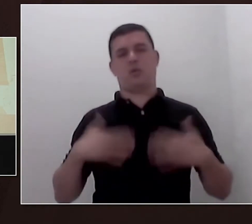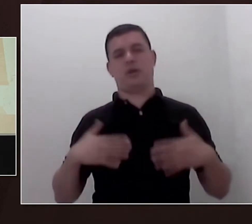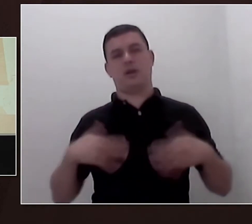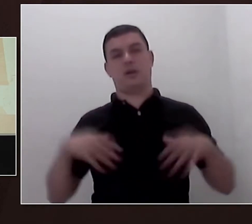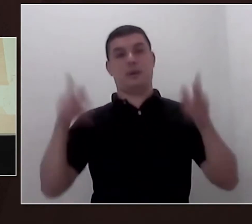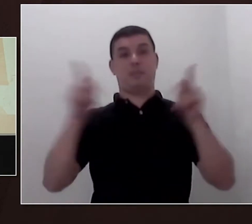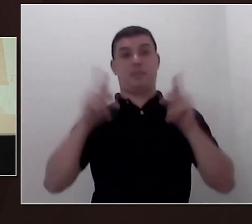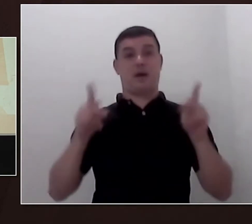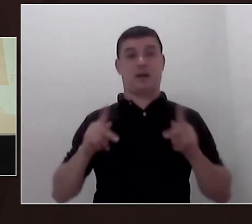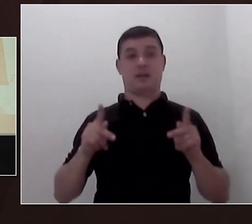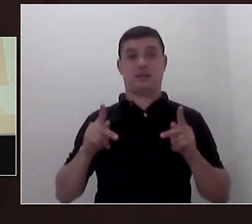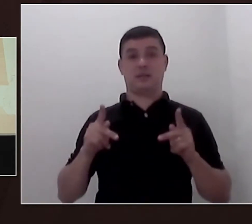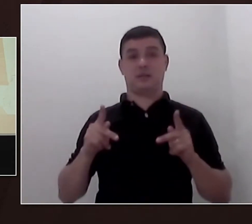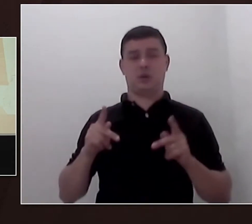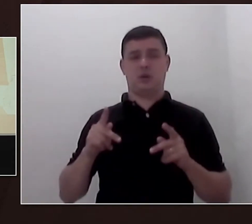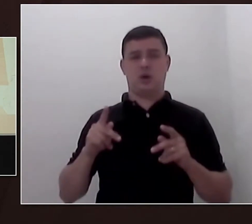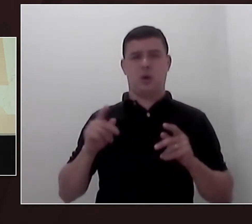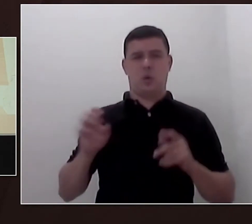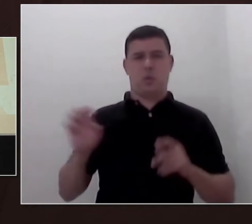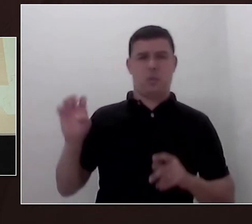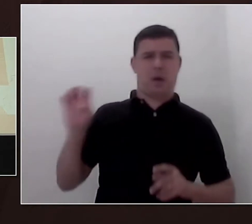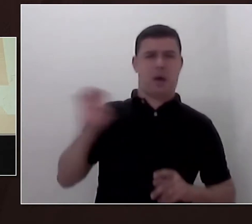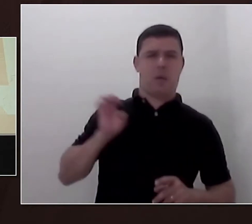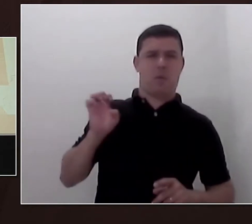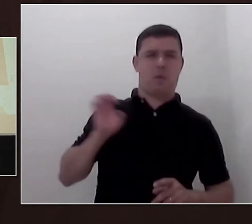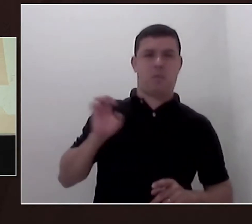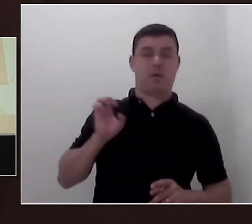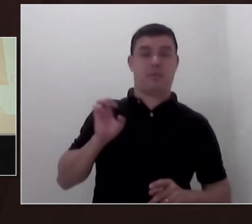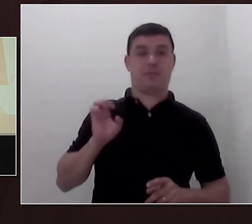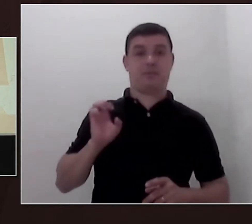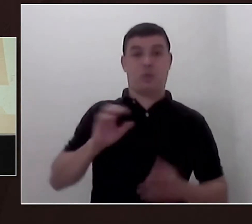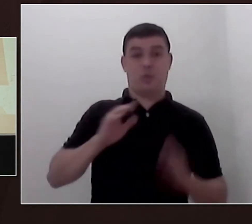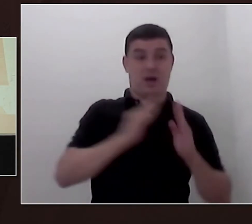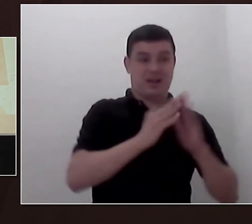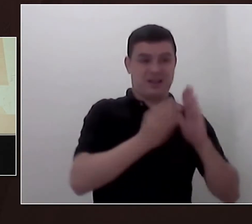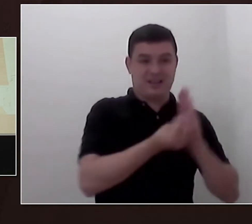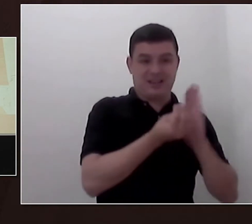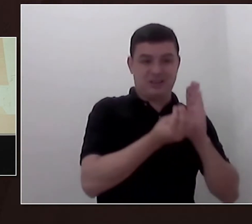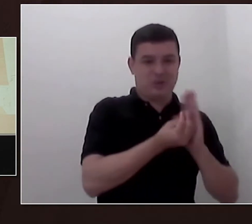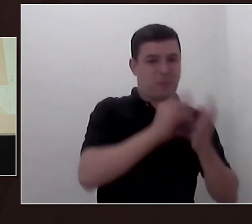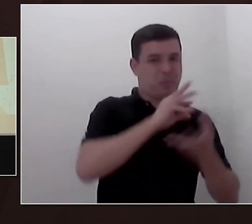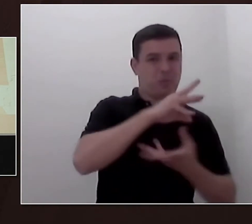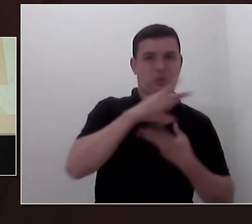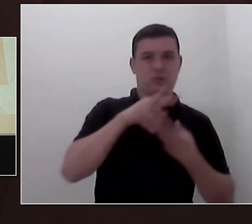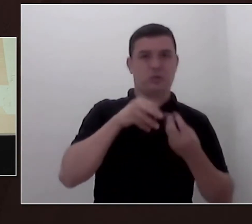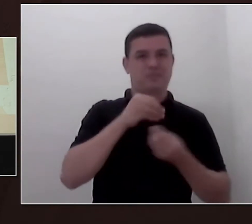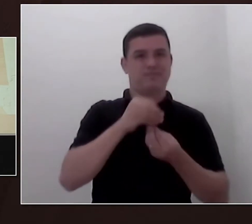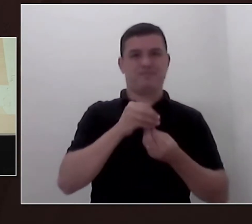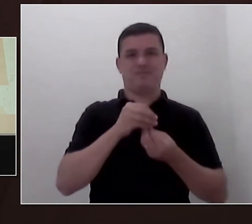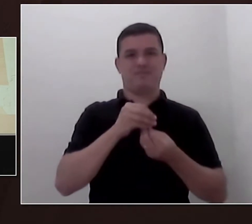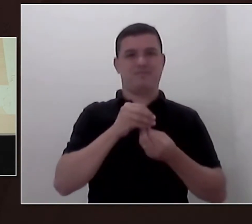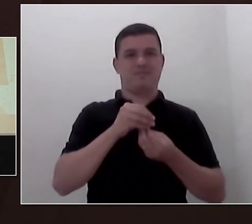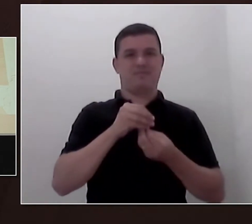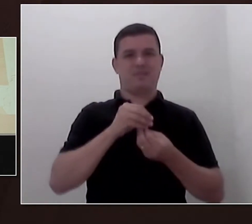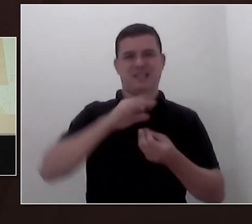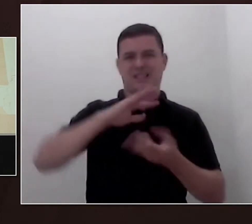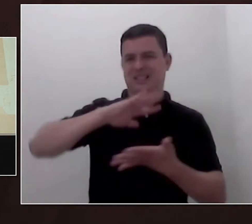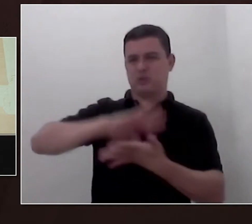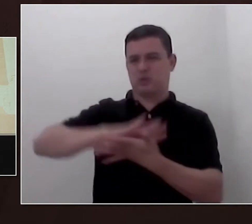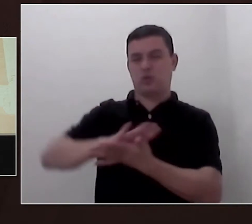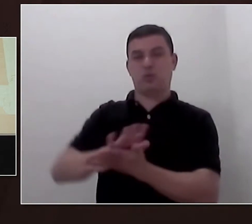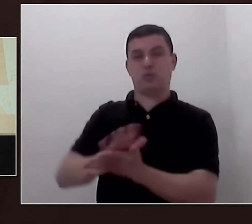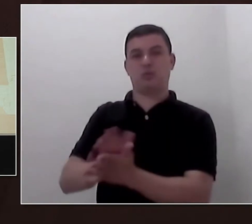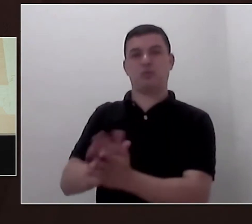no império. Irmãos, isso é que danificou a igreja. Essa é uma preparação para o que vem no período da